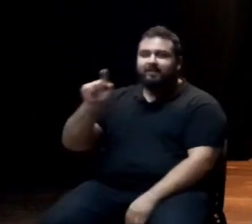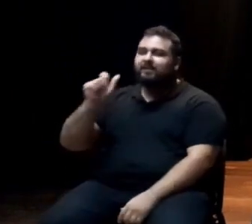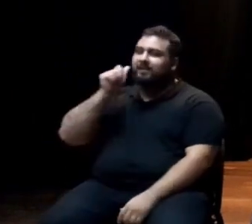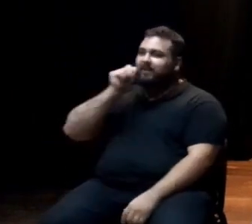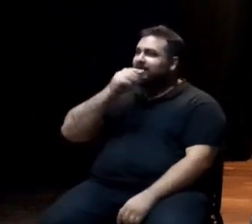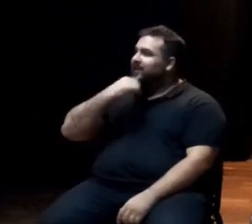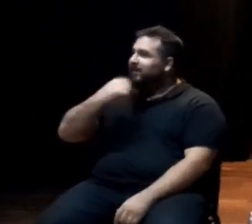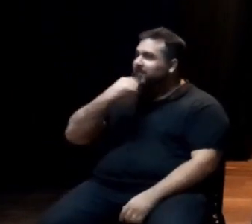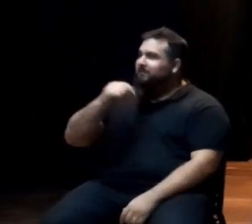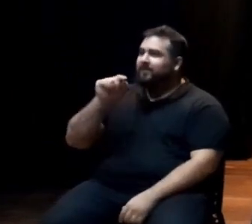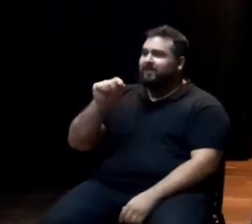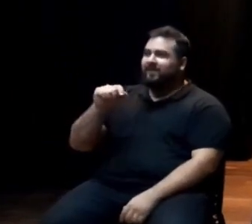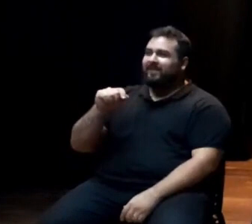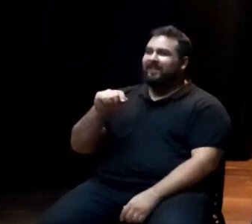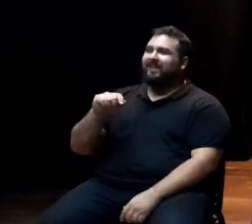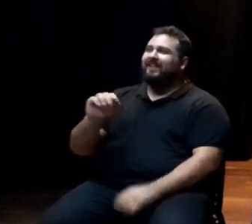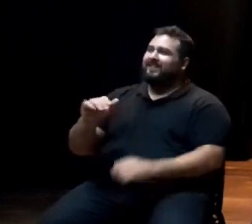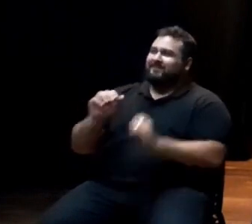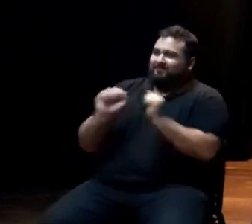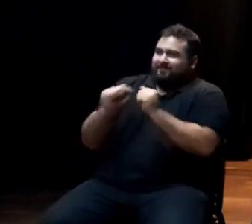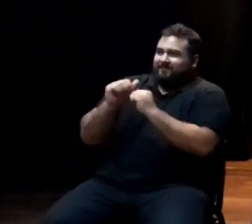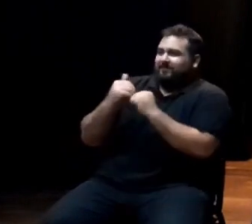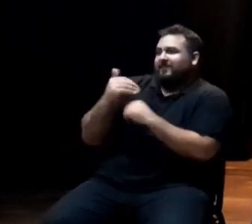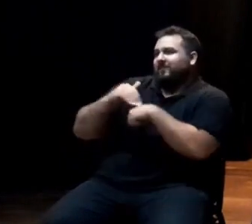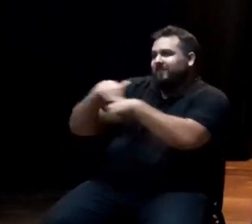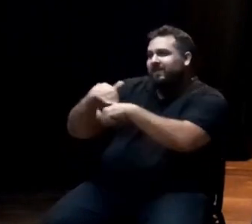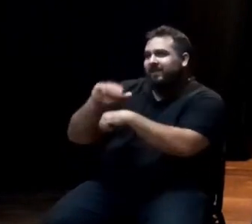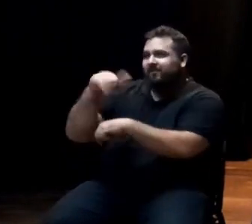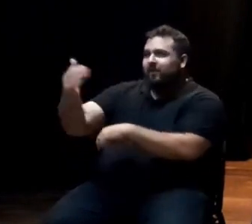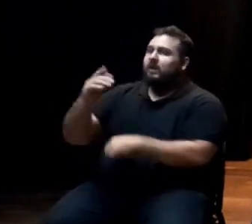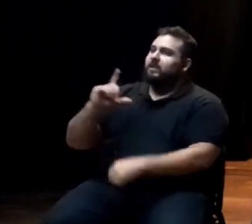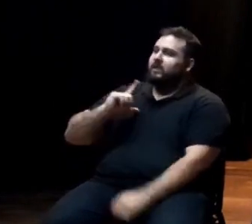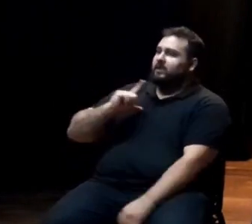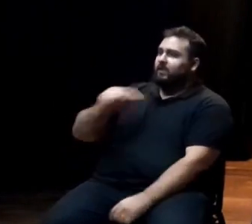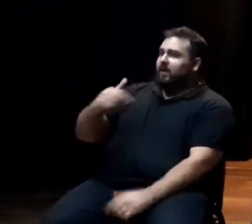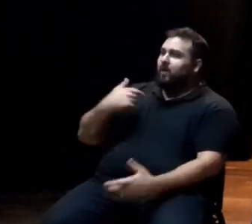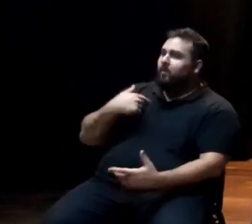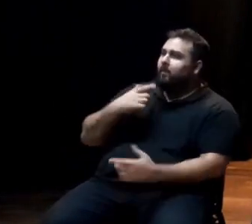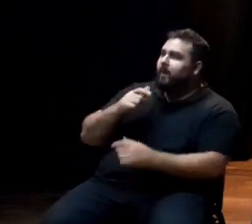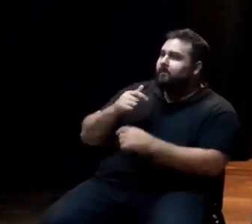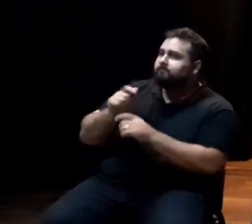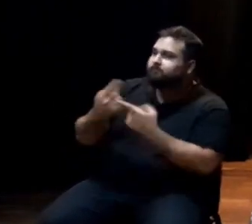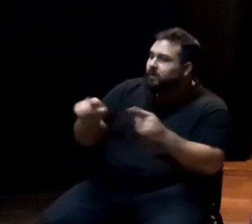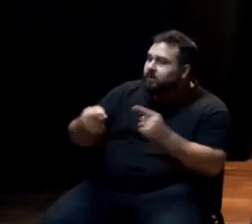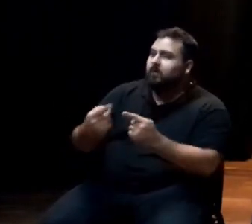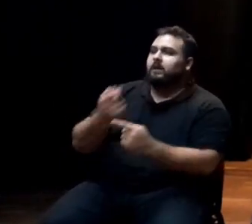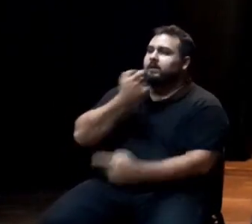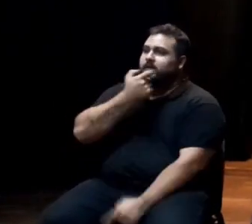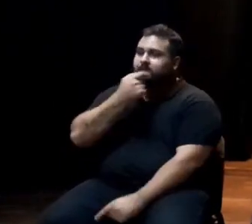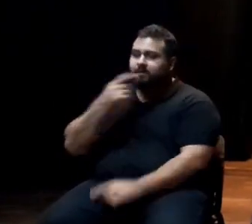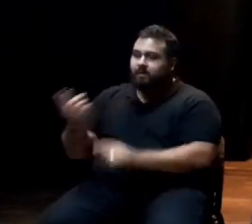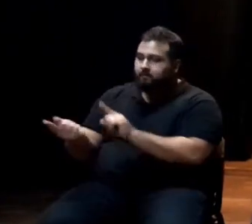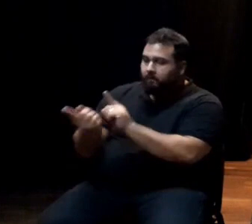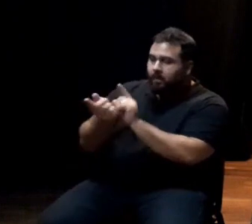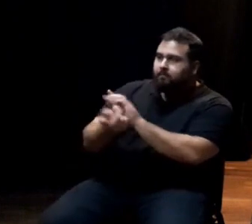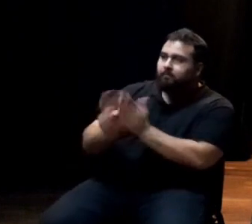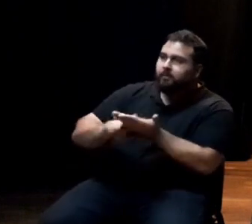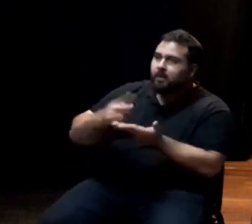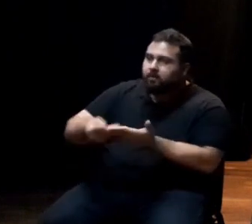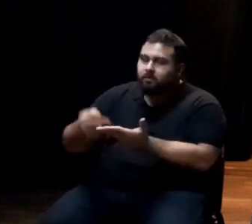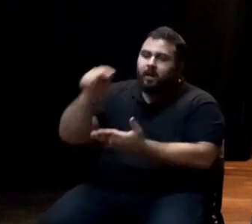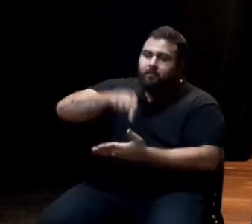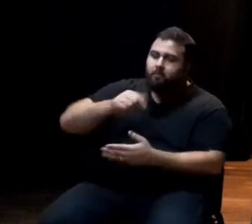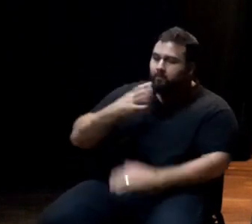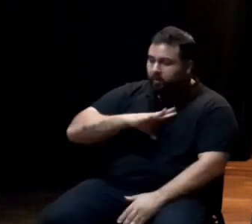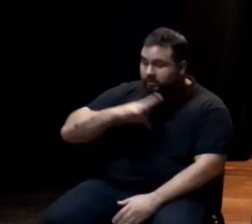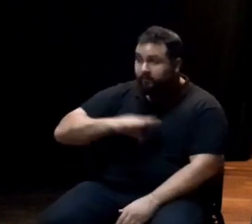gente precisa terminar. A gente pode começar ali fora. Não é rápido. Senão a galera tem que limpar música aqui. em inglês, se você pegar a música e botar ela em português e você ouvir, você não vai sentir